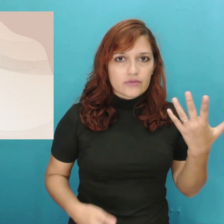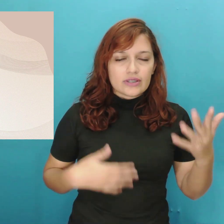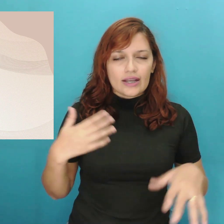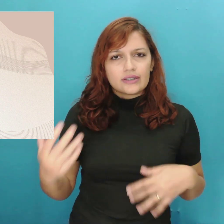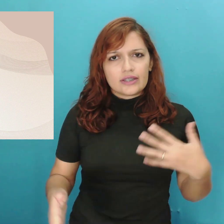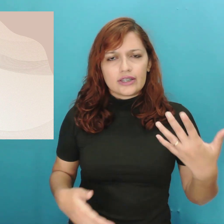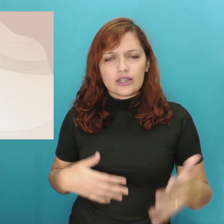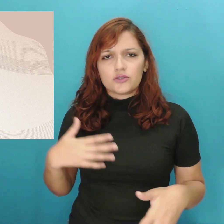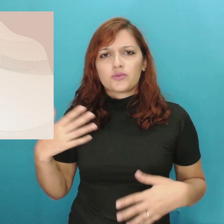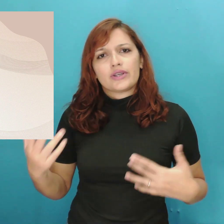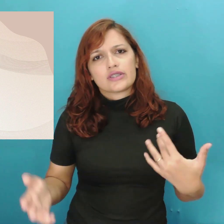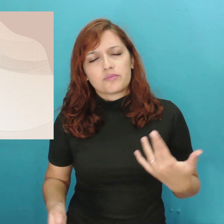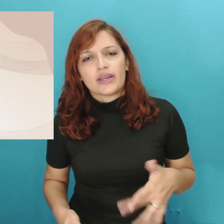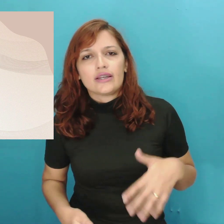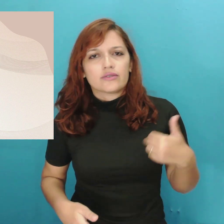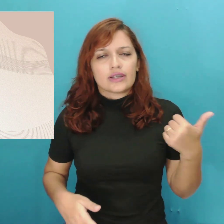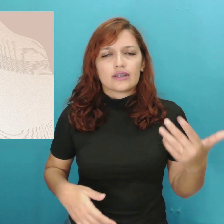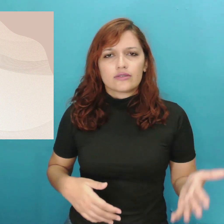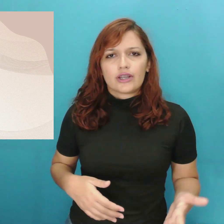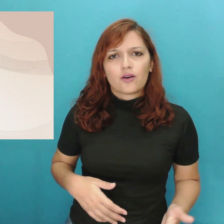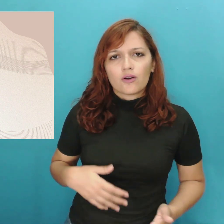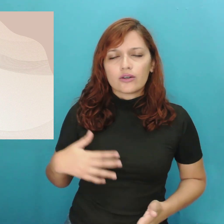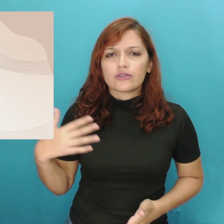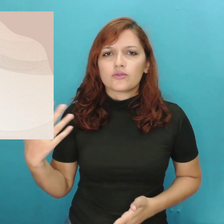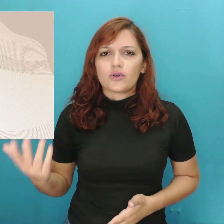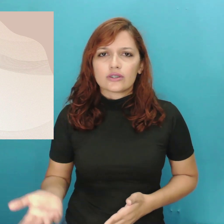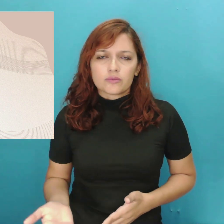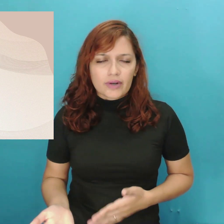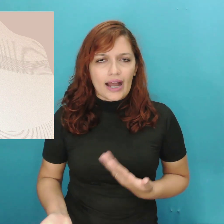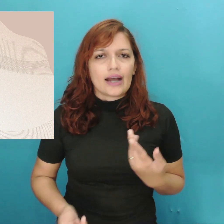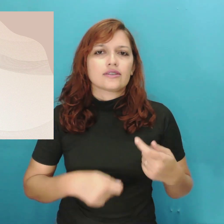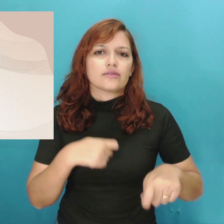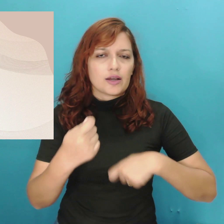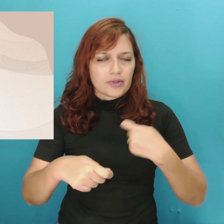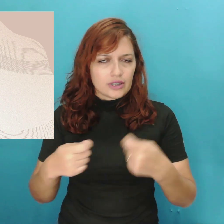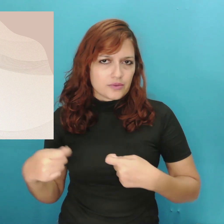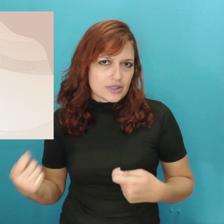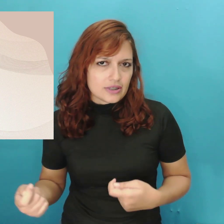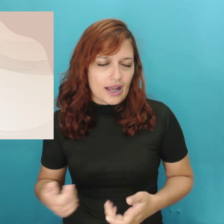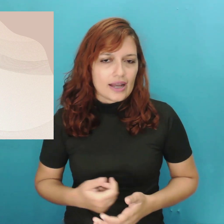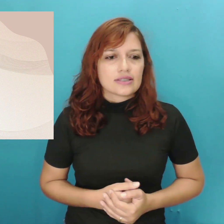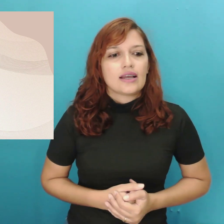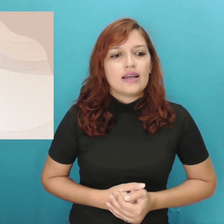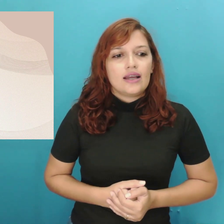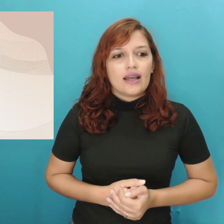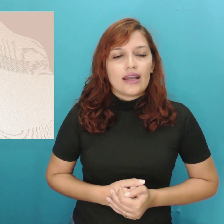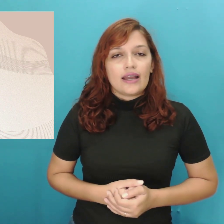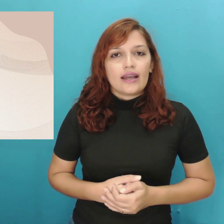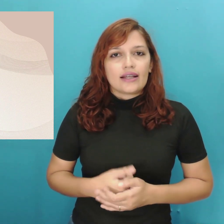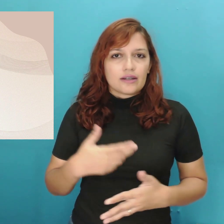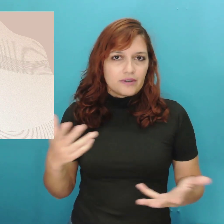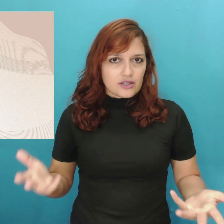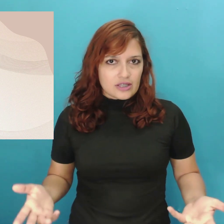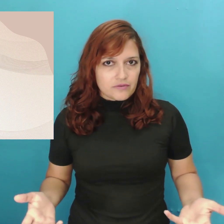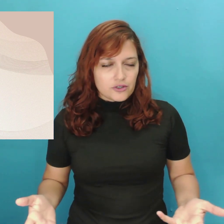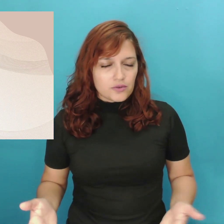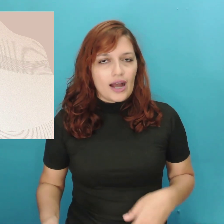está adquirindo conhecimento, né, tanto teórico quanto prático, né, aprendendo os sinais através dessas